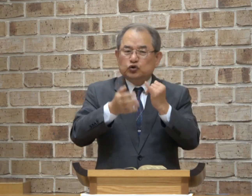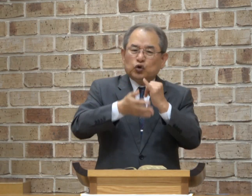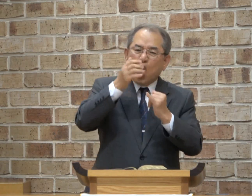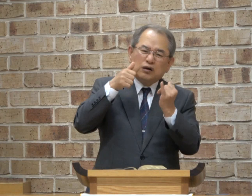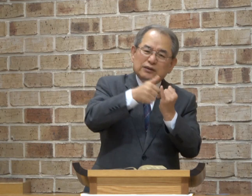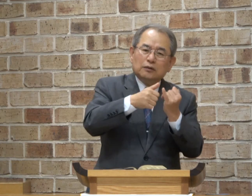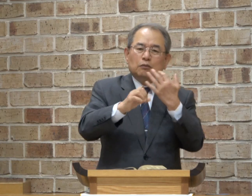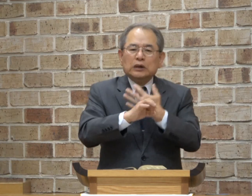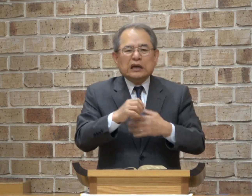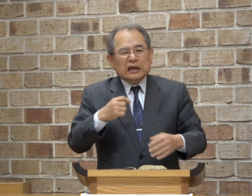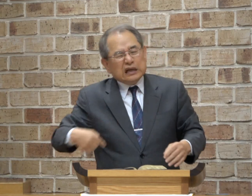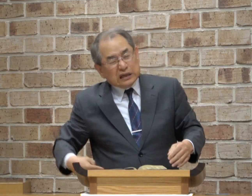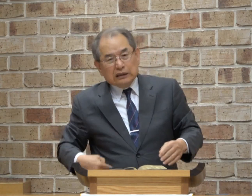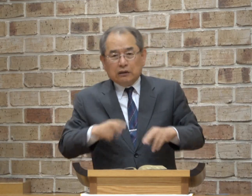정도로